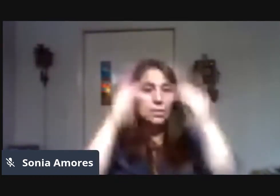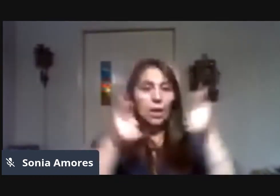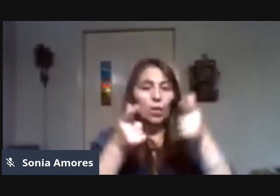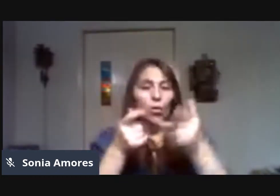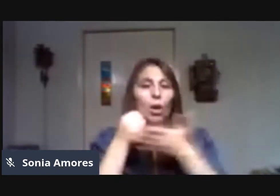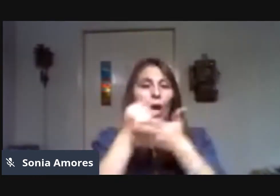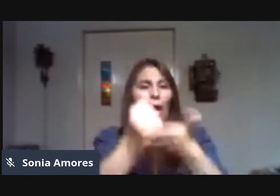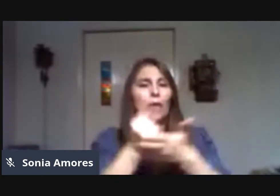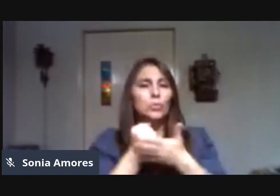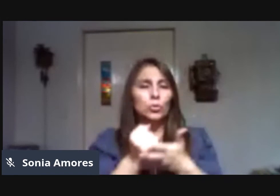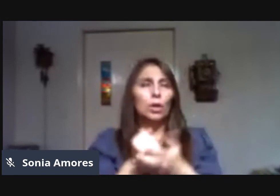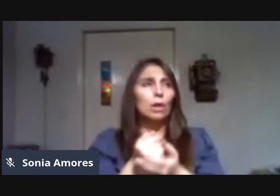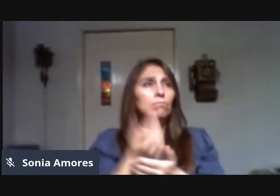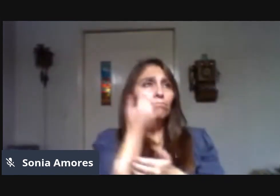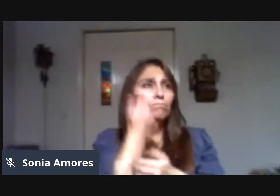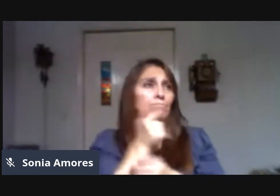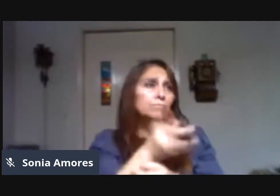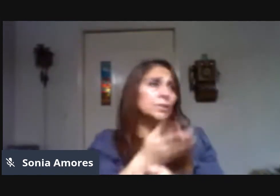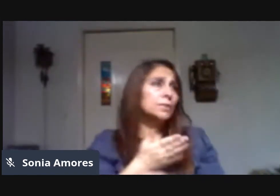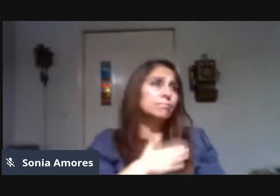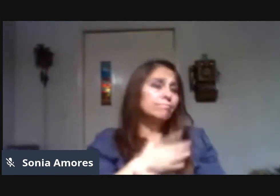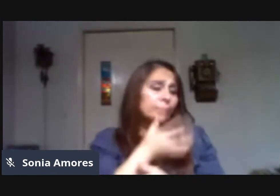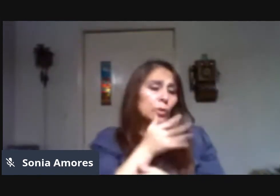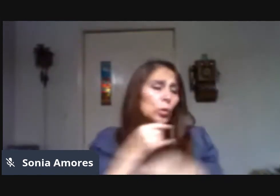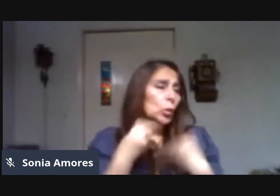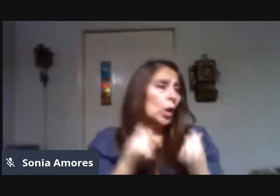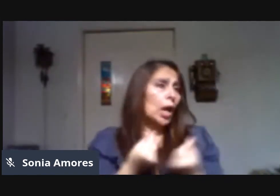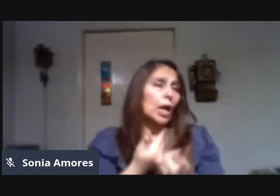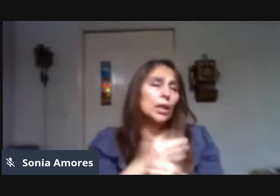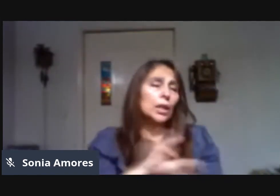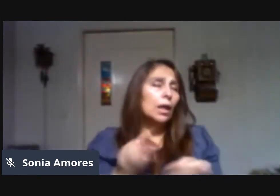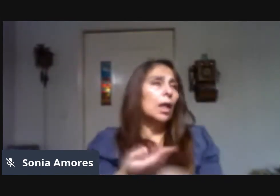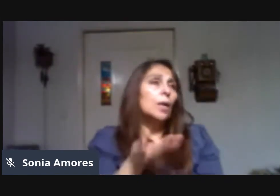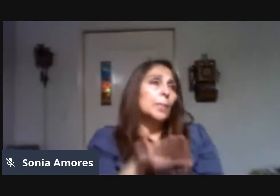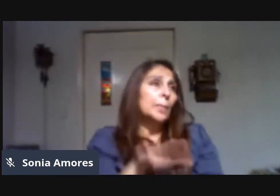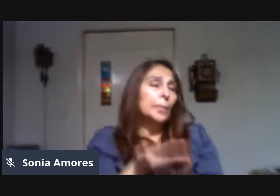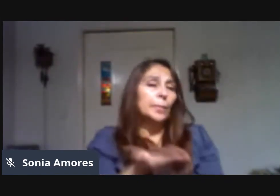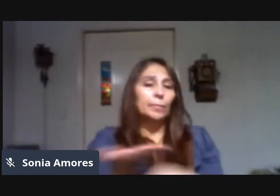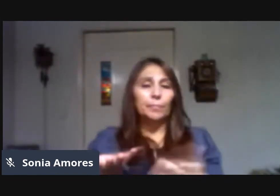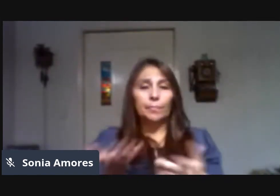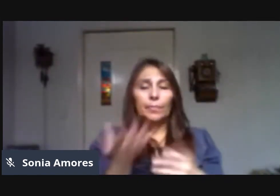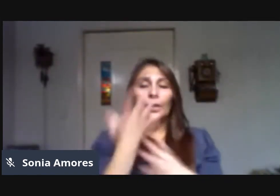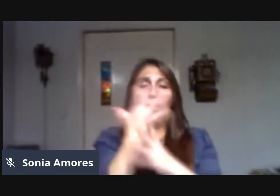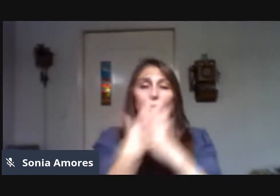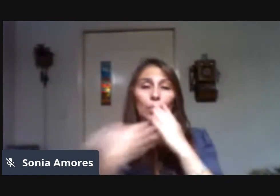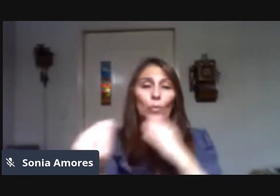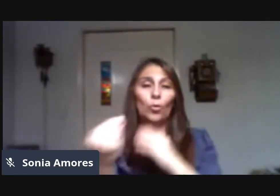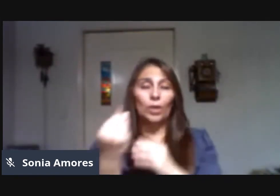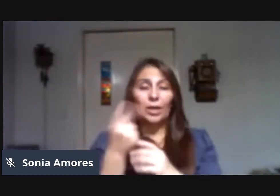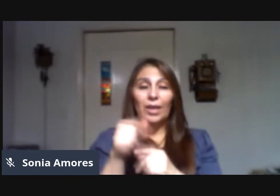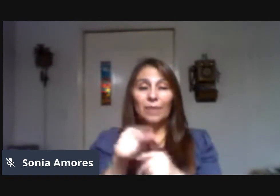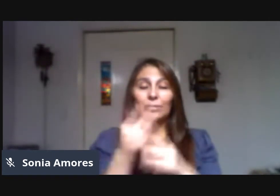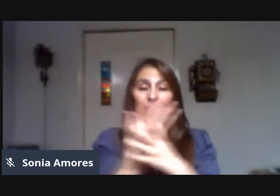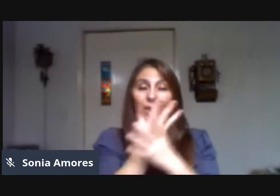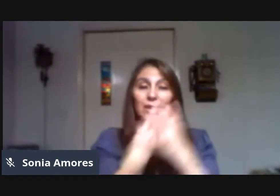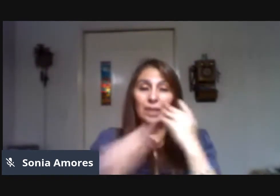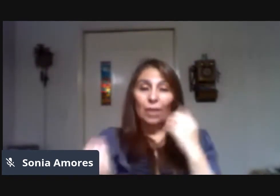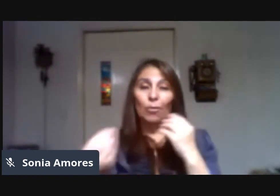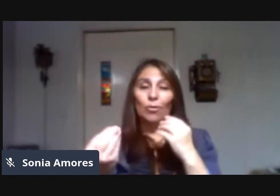sido roto por esa práctica del neoliberalismo en la liberalización de las